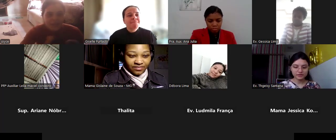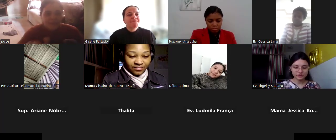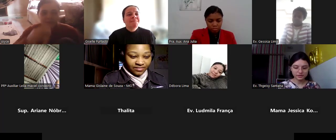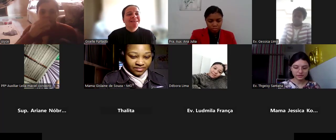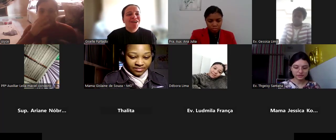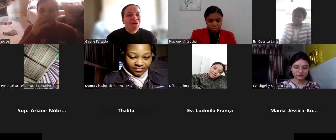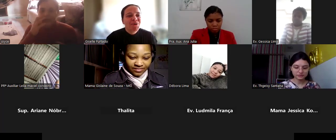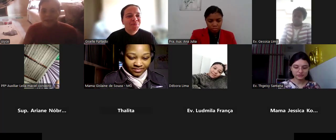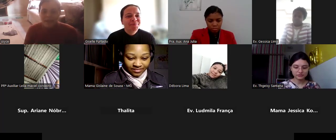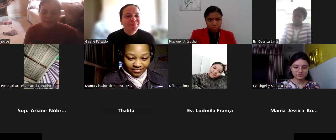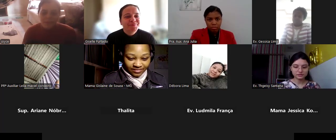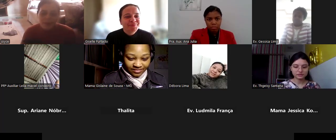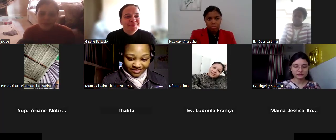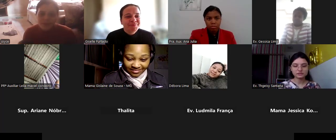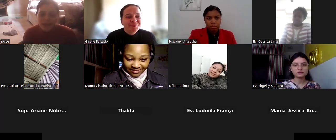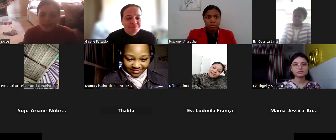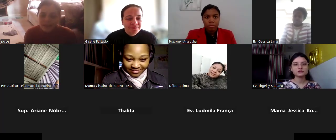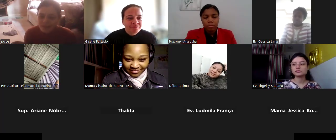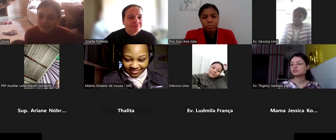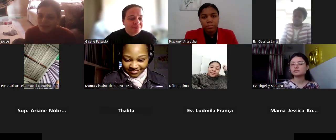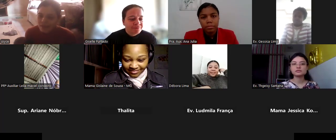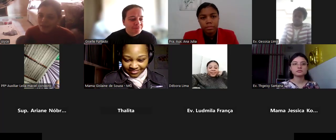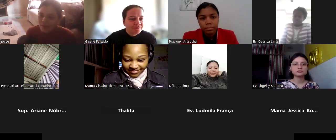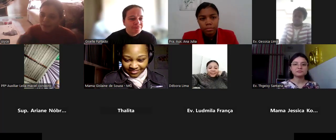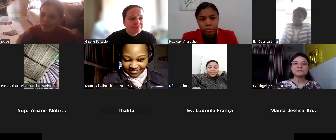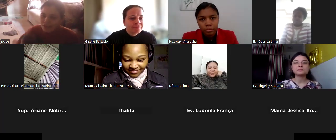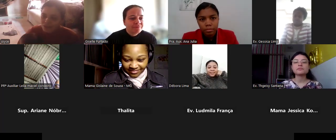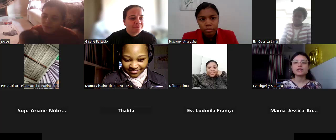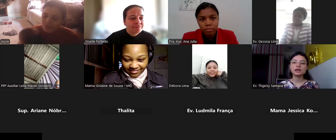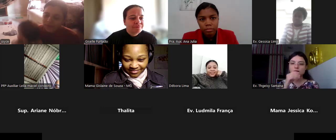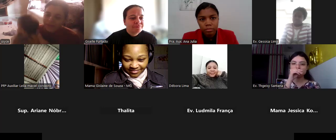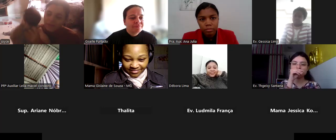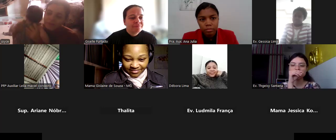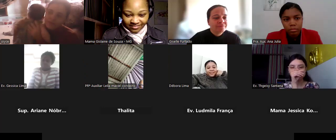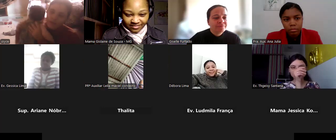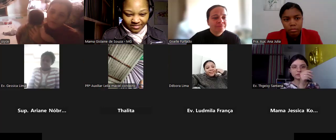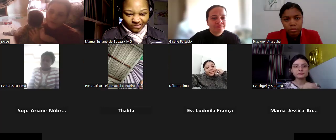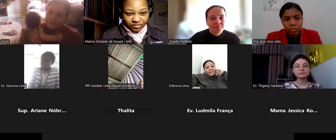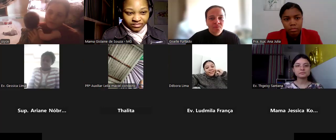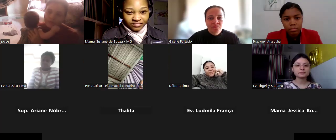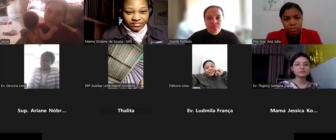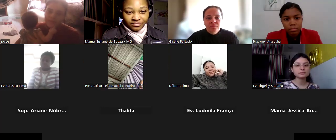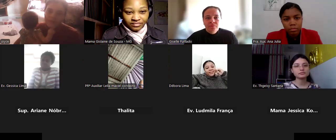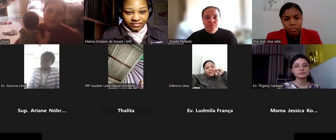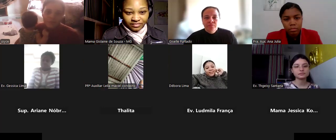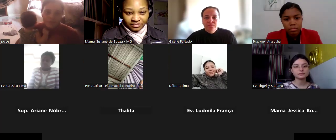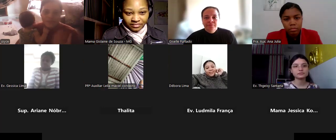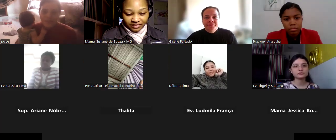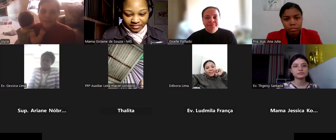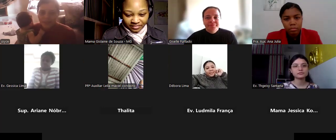Shalom. Shalom. A minha pergunta é tipo assim, para que a gente consiga se comunicar com o surdo em Libras, ele também precisa aprender